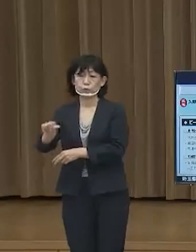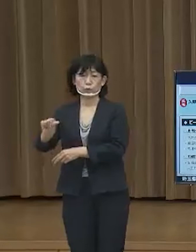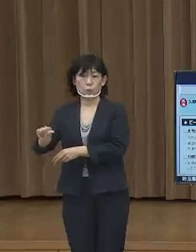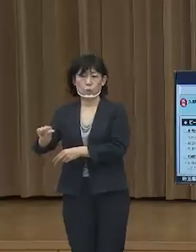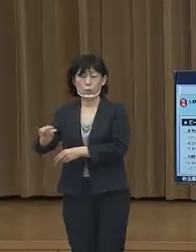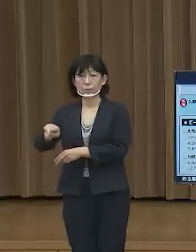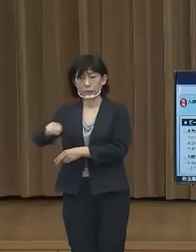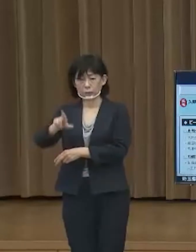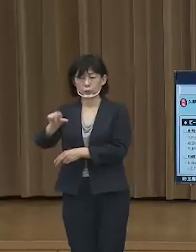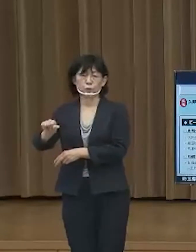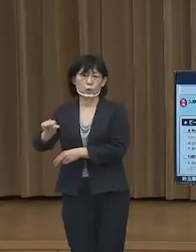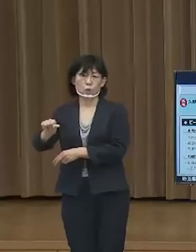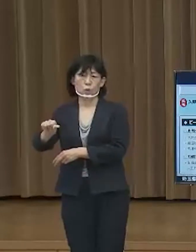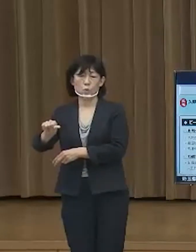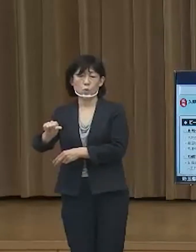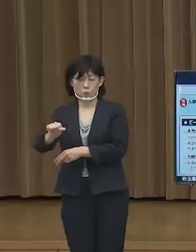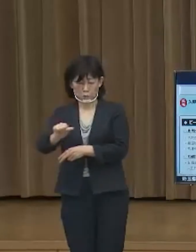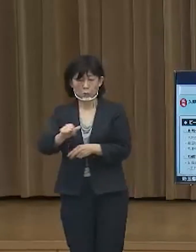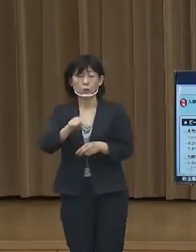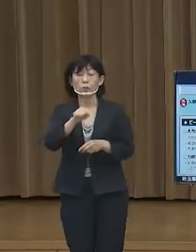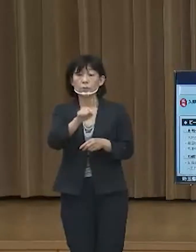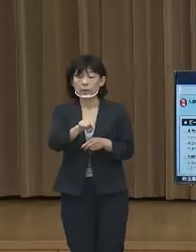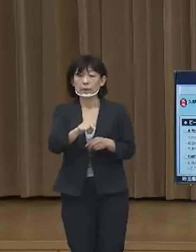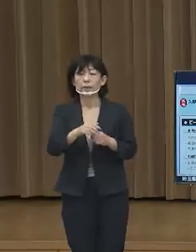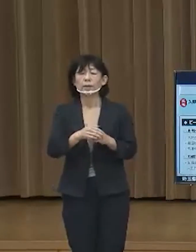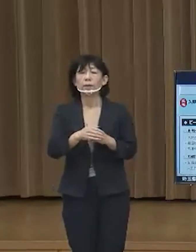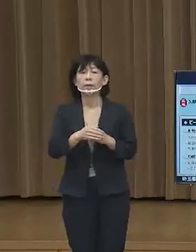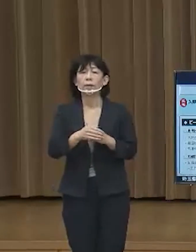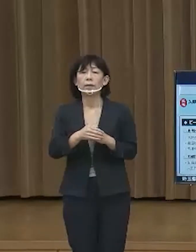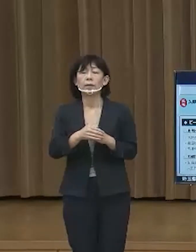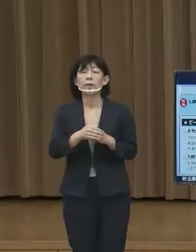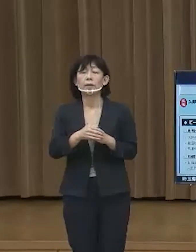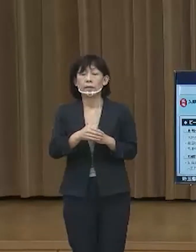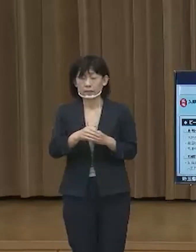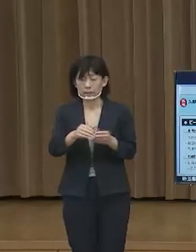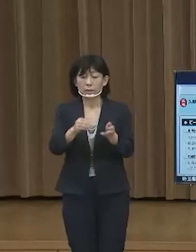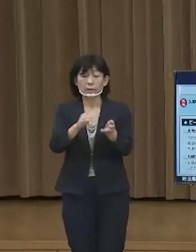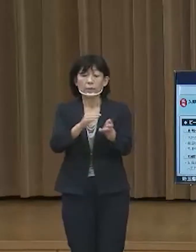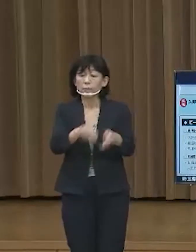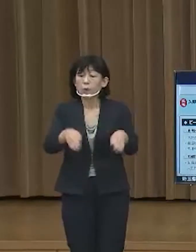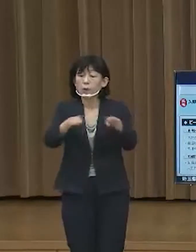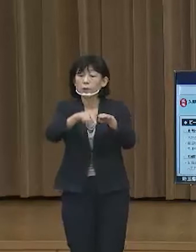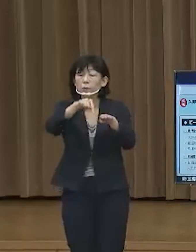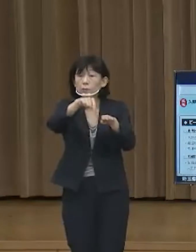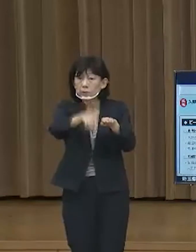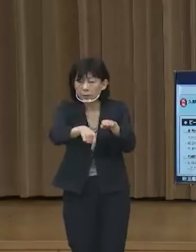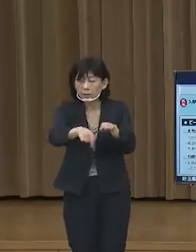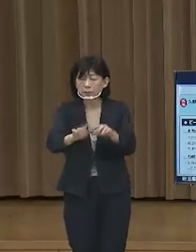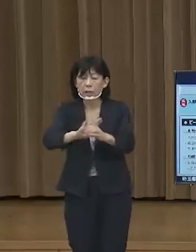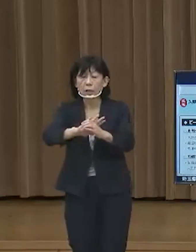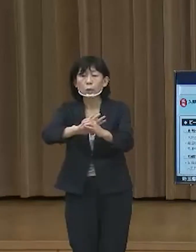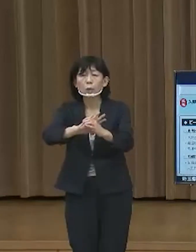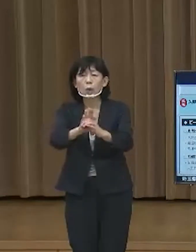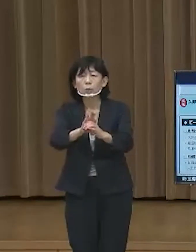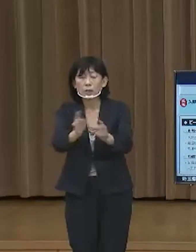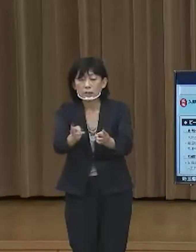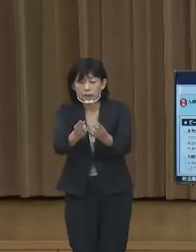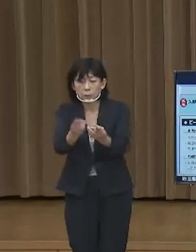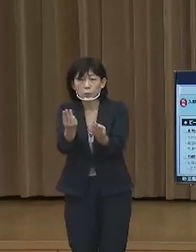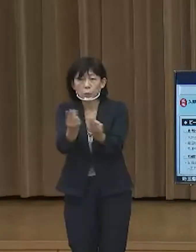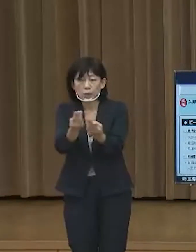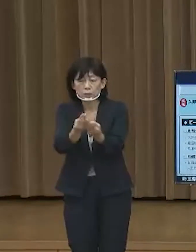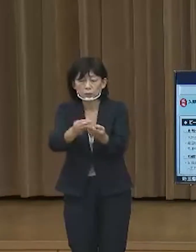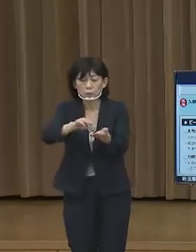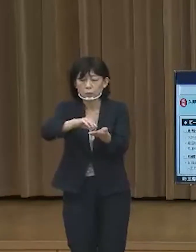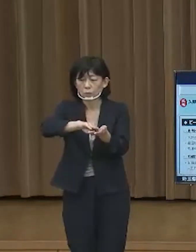て、既存病床内の一般病床をコロナの受け入れ病床に転用して外に出す、こういった仮